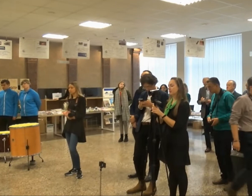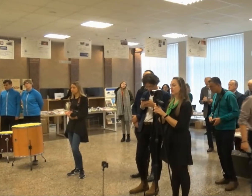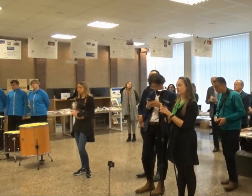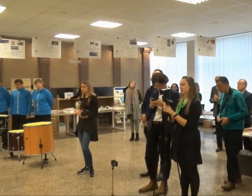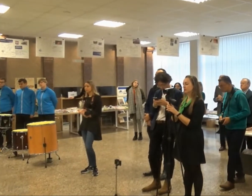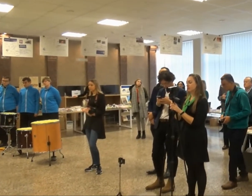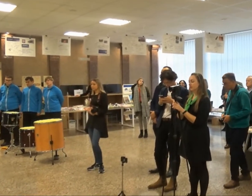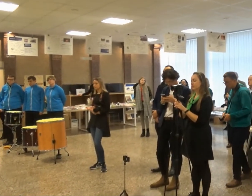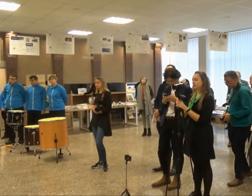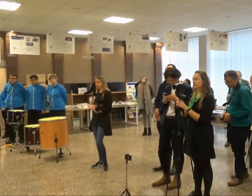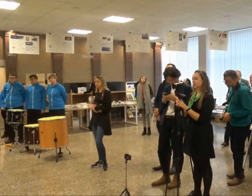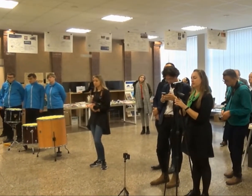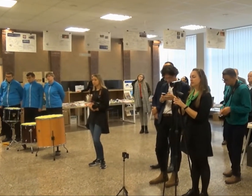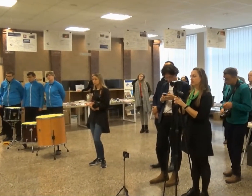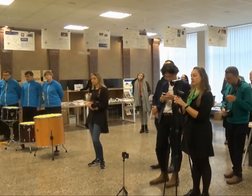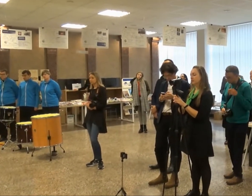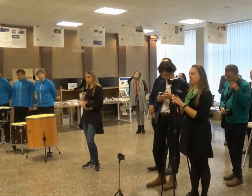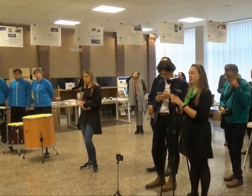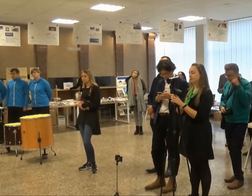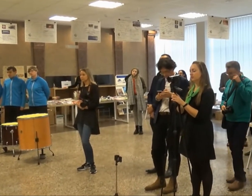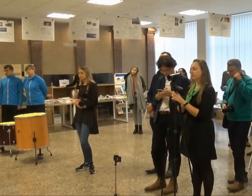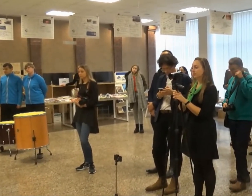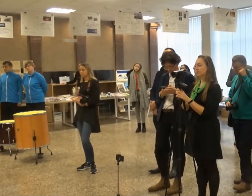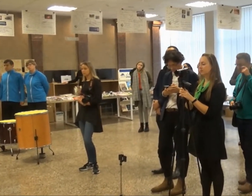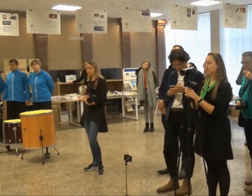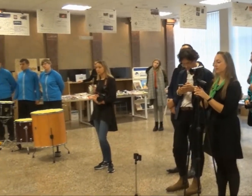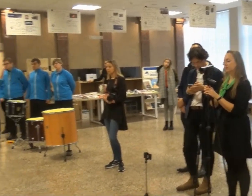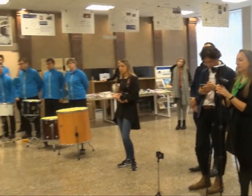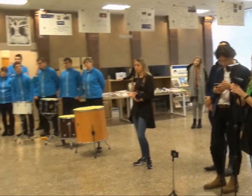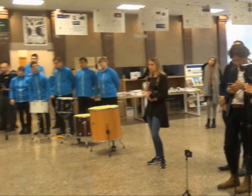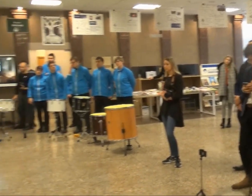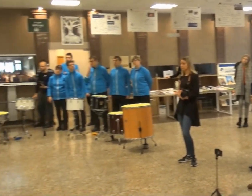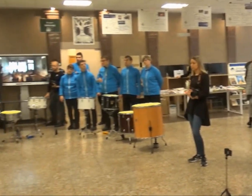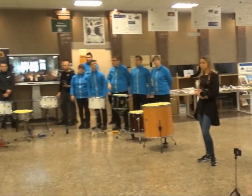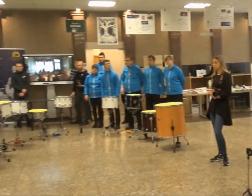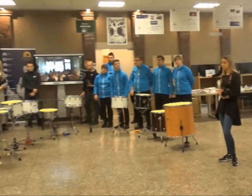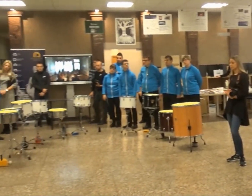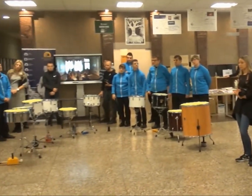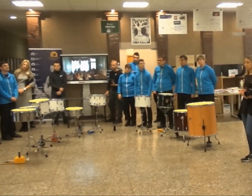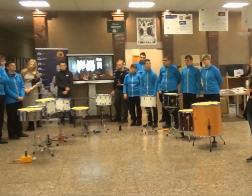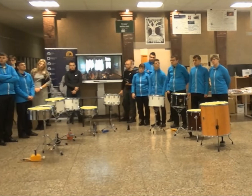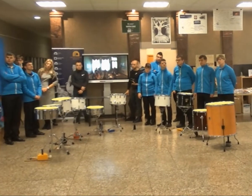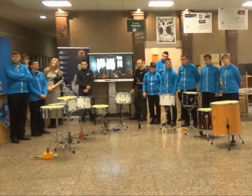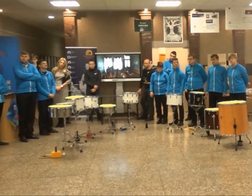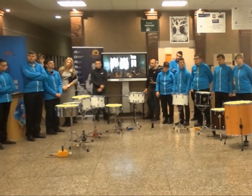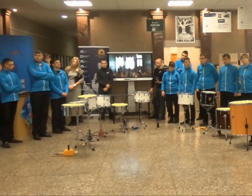21 centas. Deja, Lietuvoje vienam gyventojui šiuo metu yra skiriama